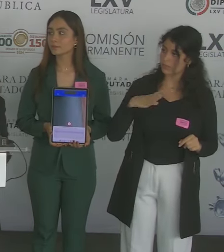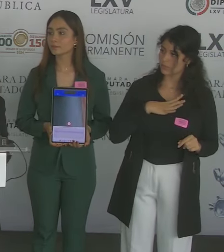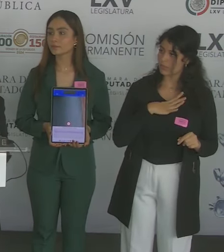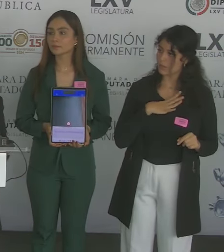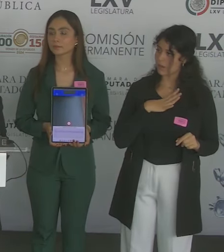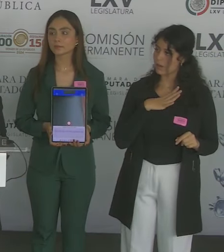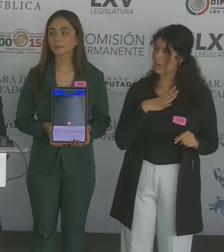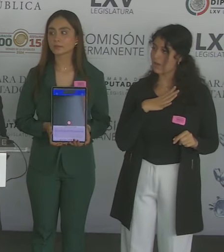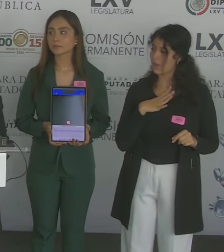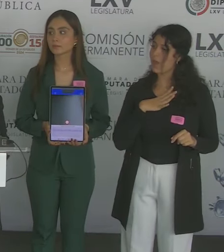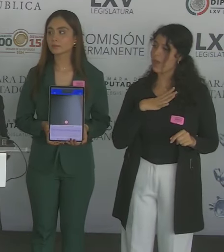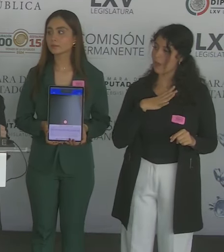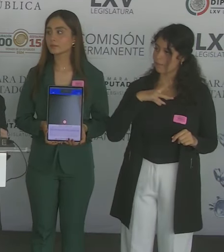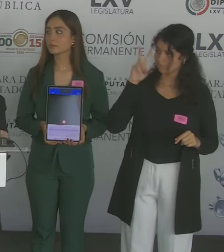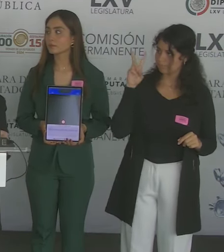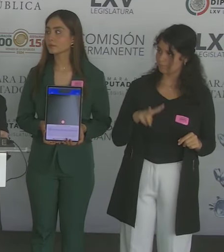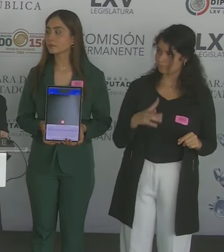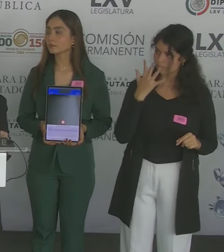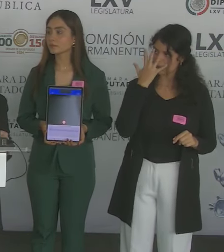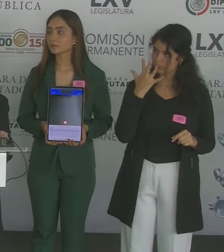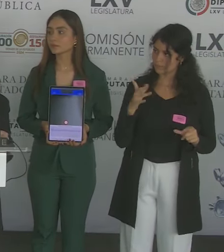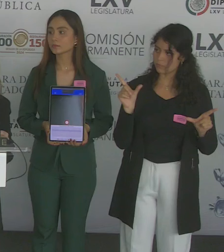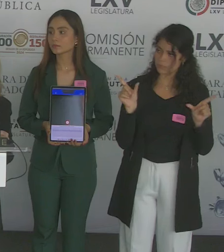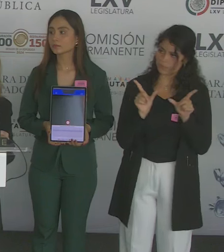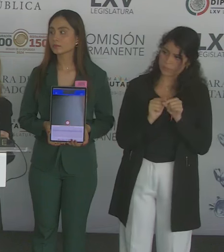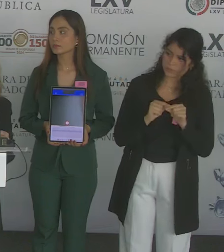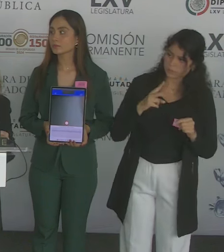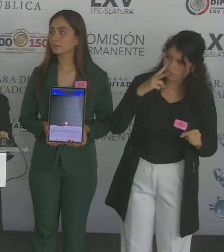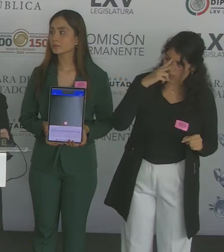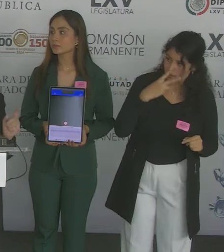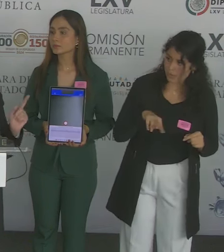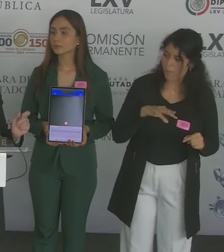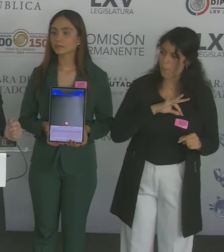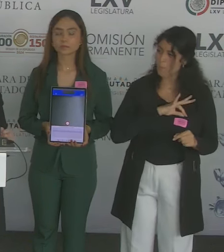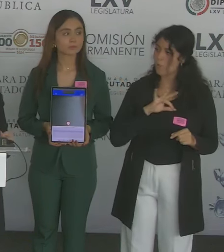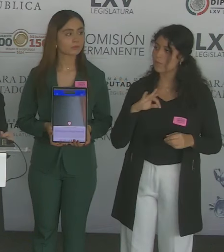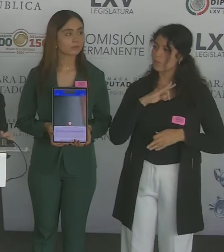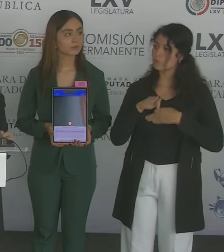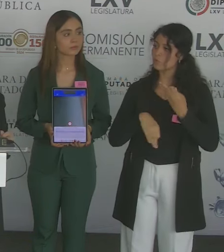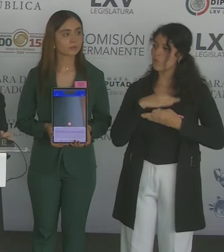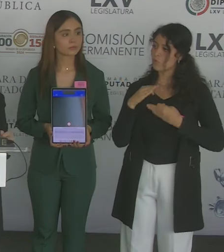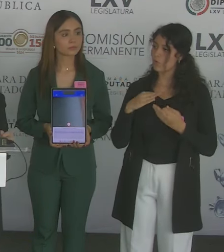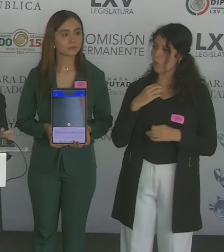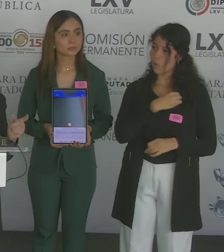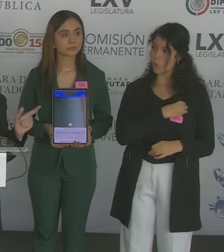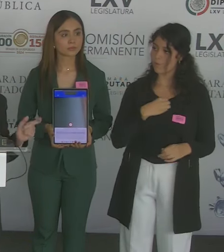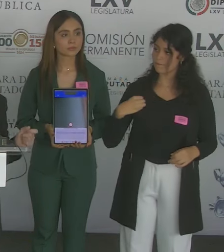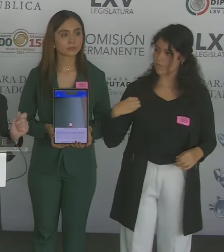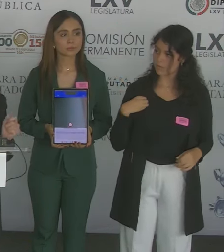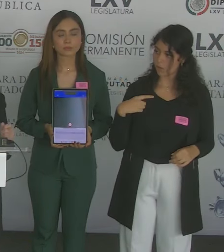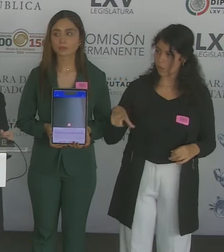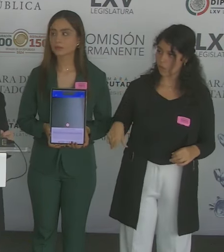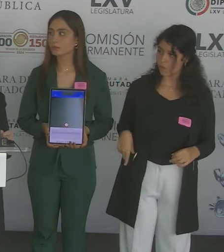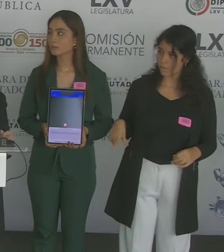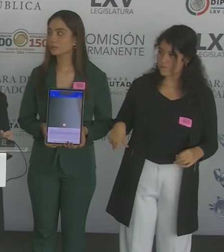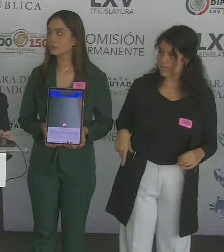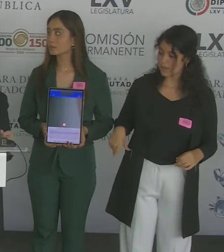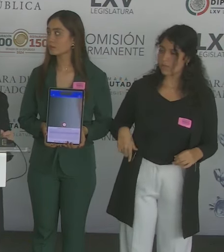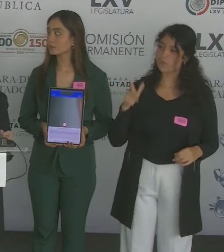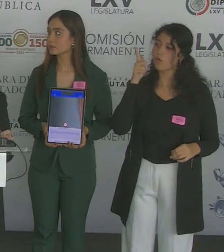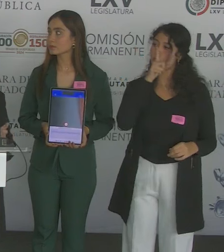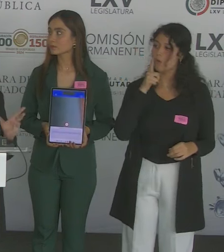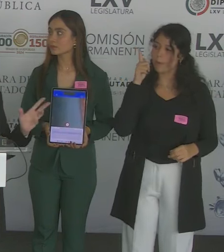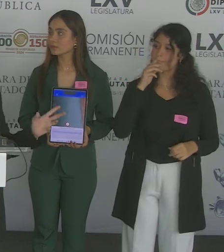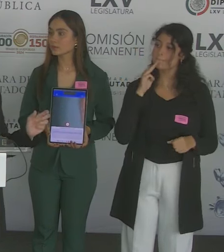un producto real y concreto en México y sabiendo que por la obligación del gobierno es una lengua materna